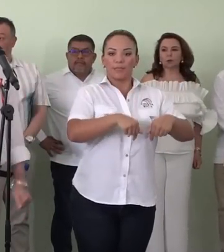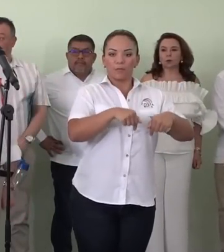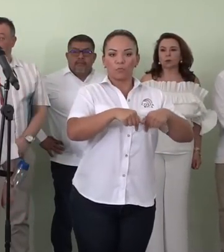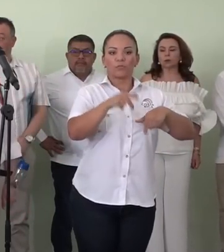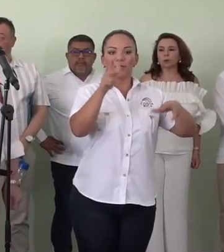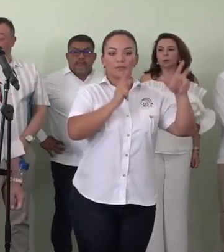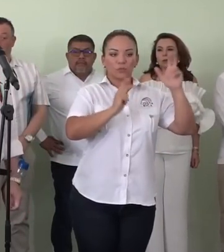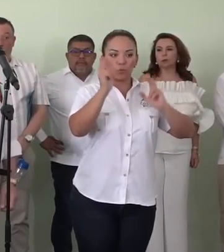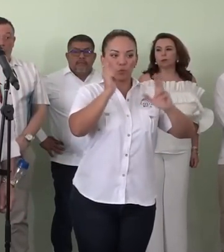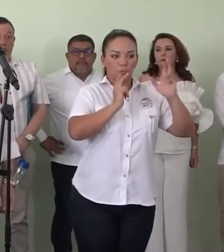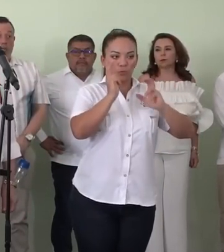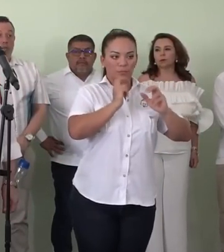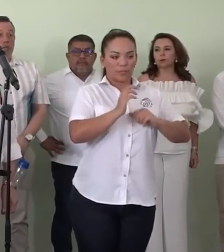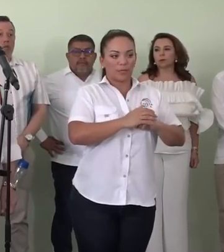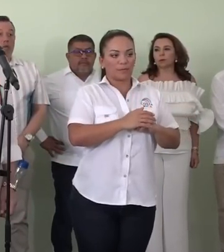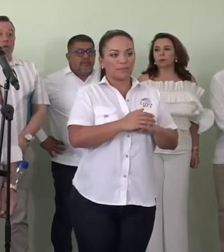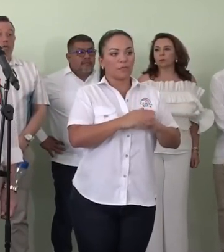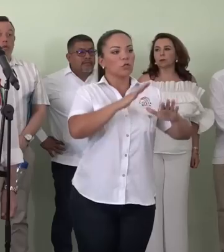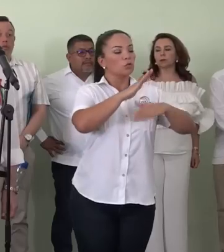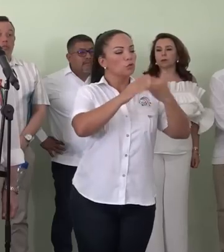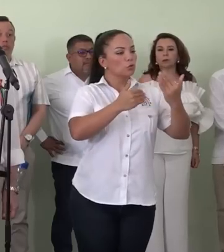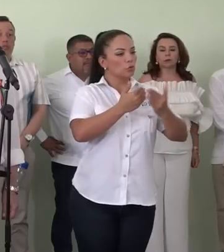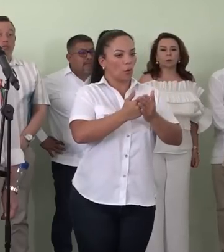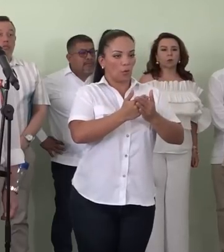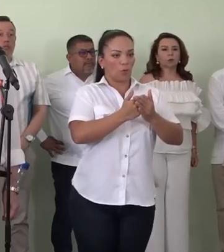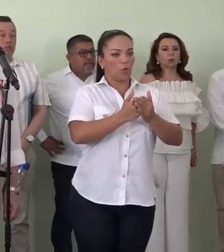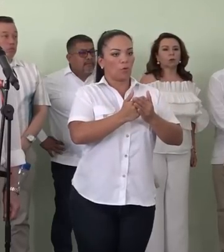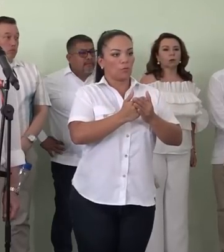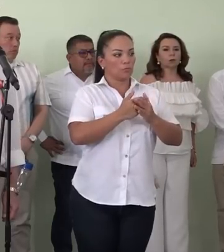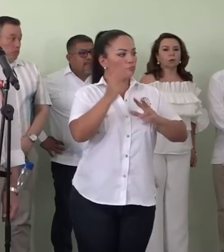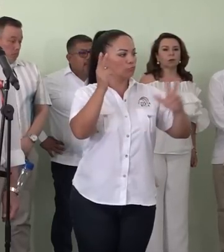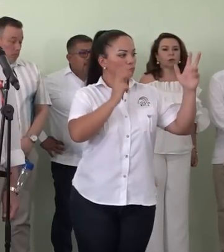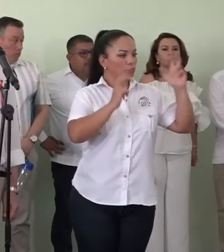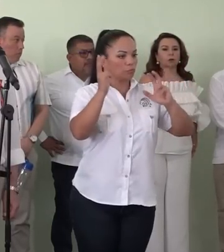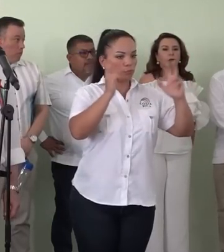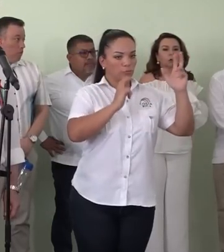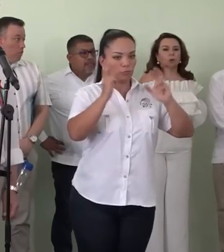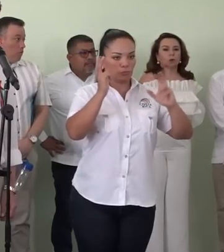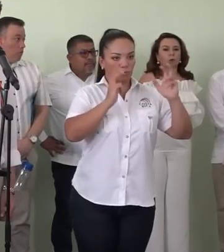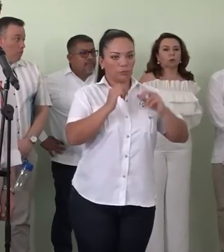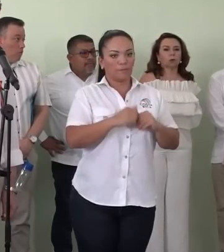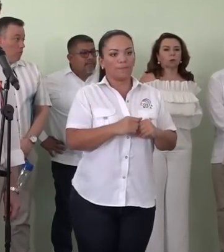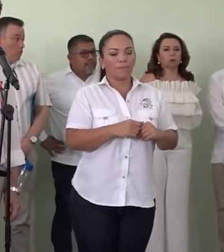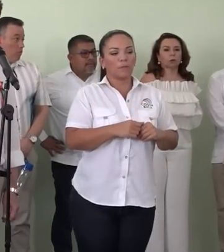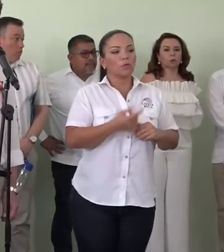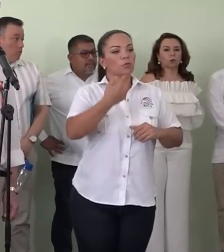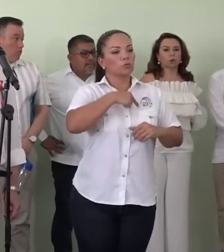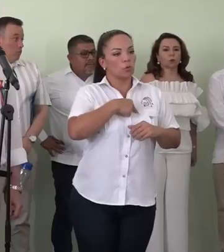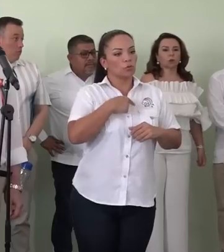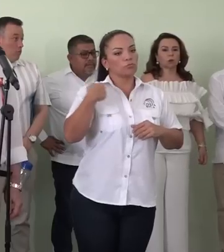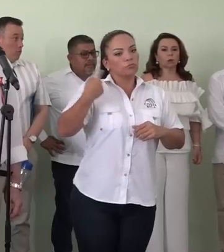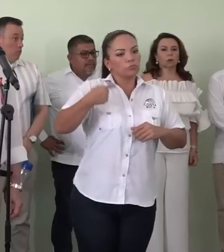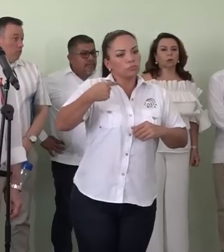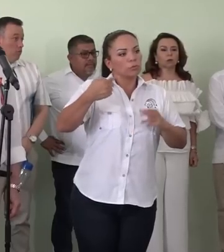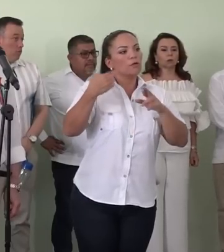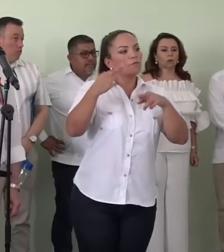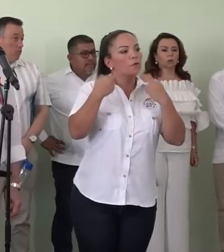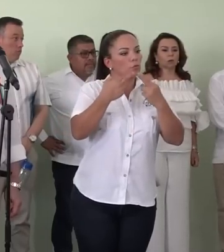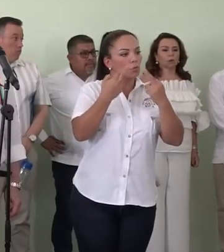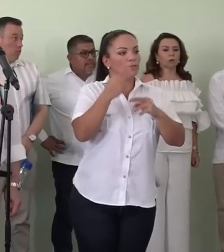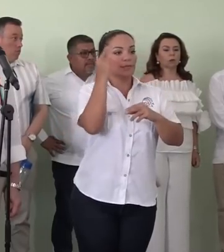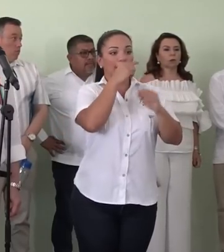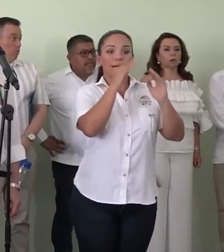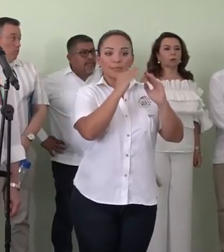escuchar los ecos de lo que escuchamos. Ya los teníamos porque nos hemos estado reuniendo en